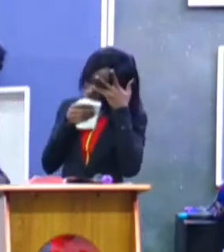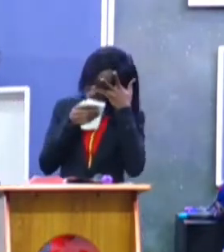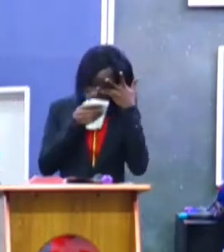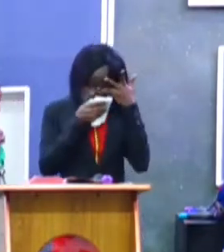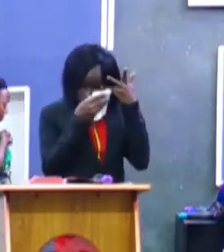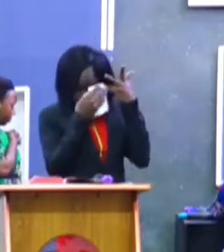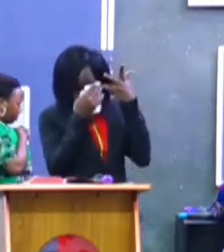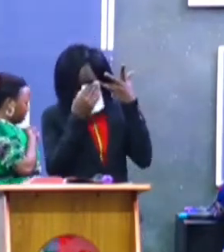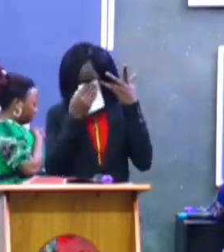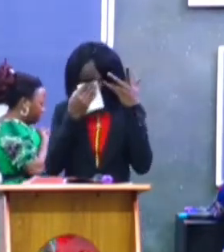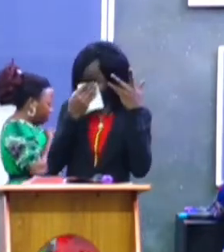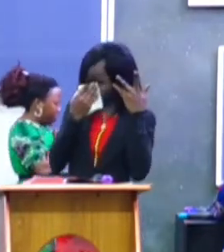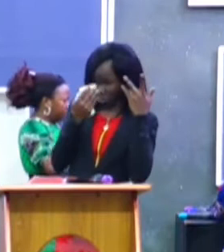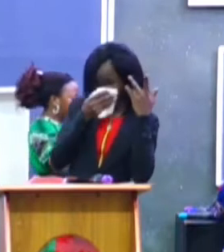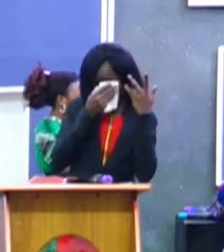Mukama,